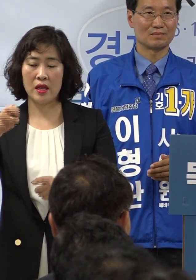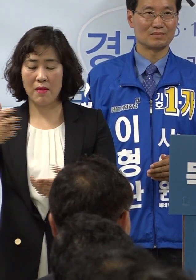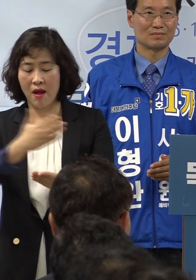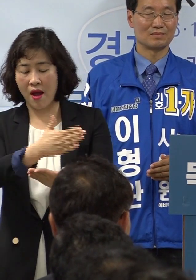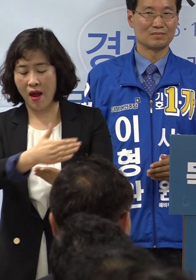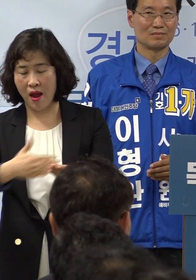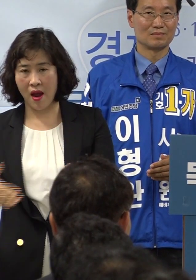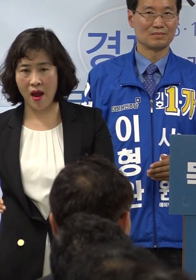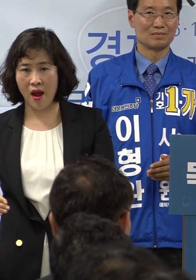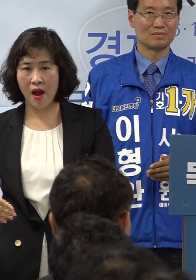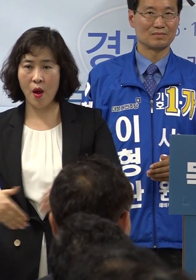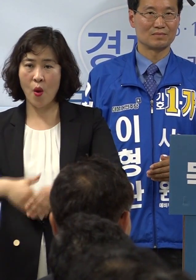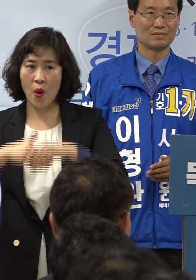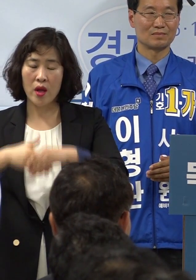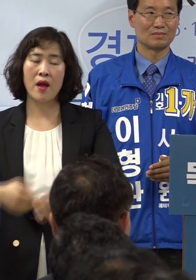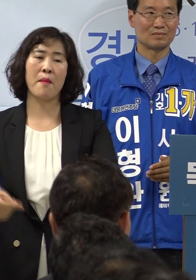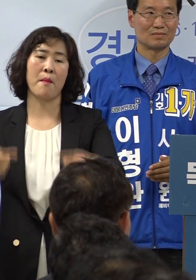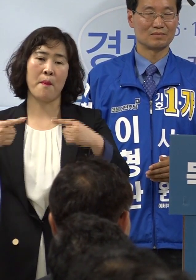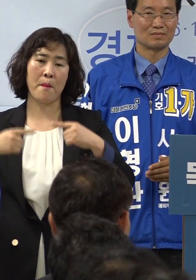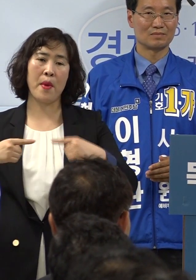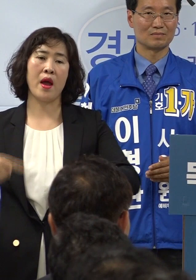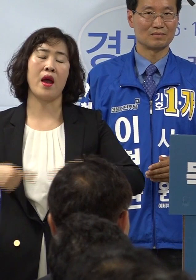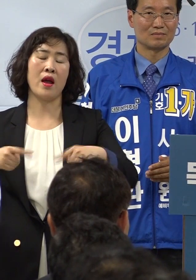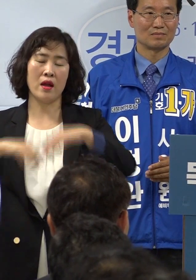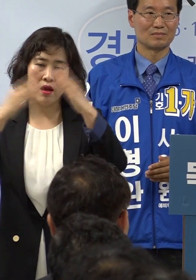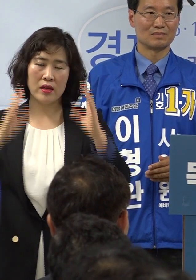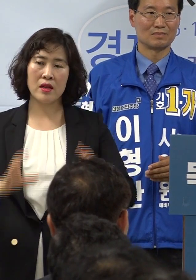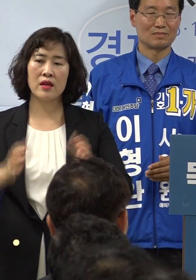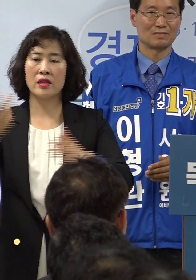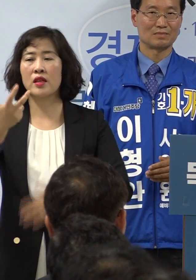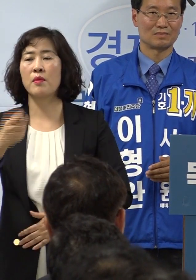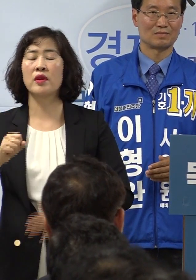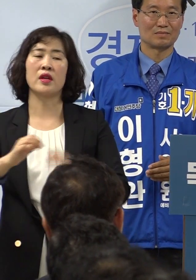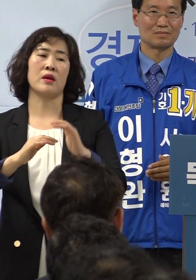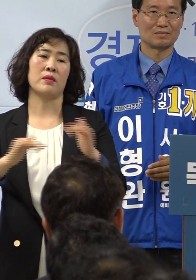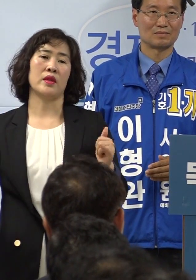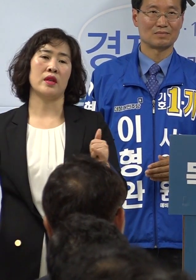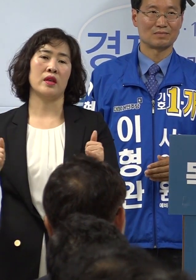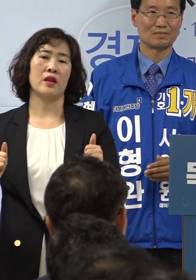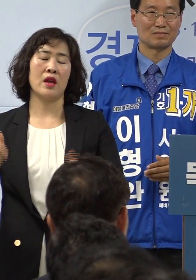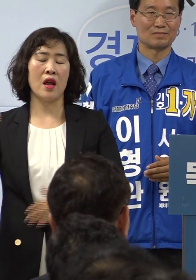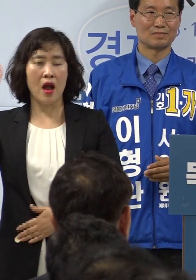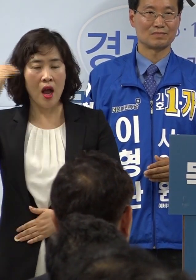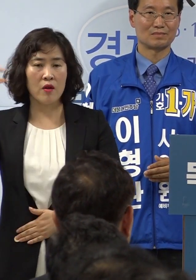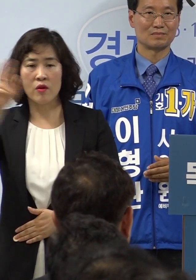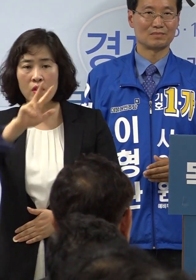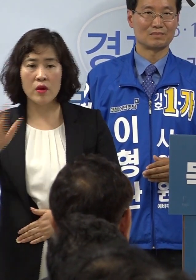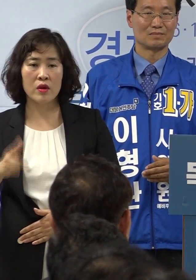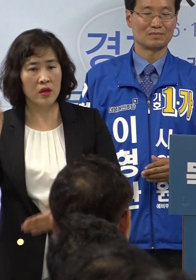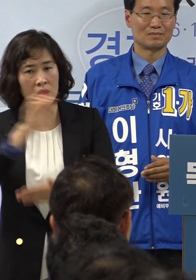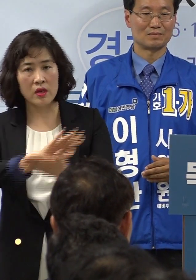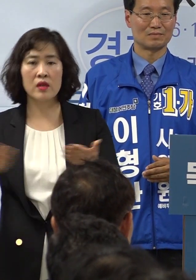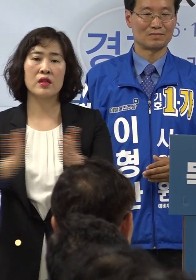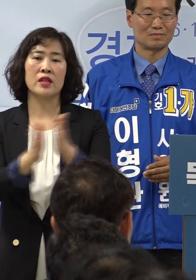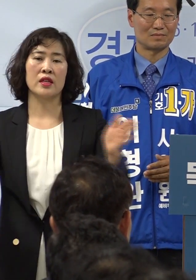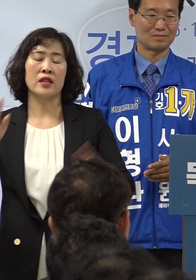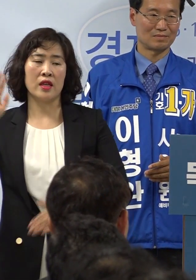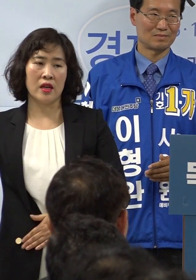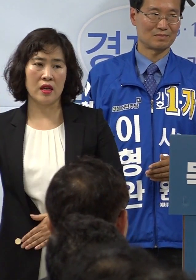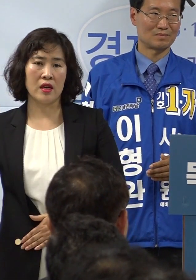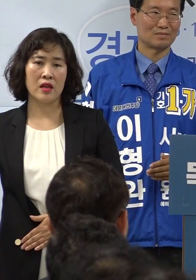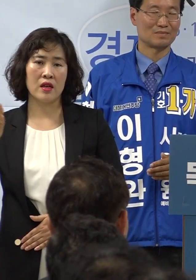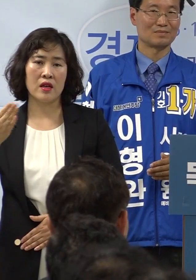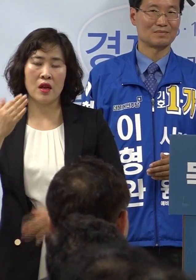나란히 손잡고 넘나들면서 전 세계 70억 인구에게 한반도에도 평화가 시작됐다는